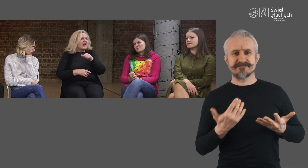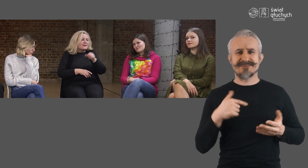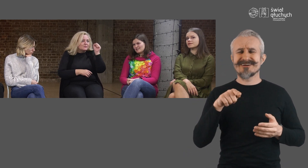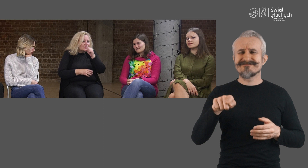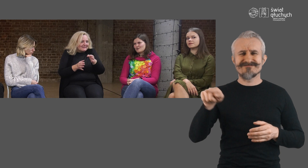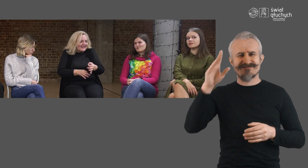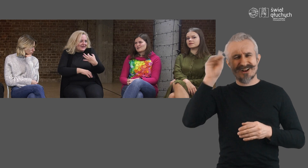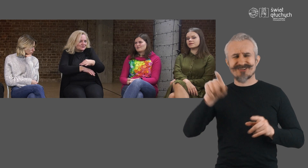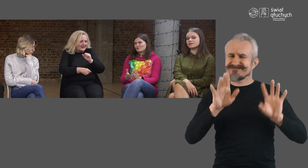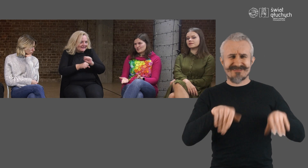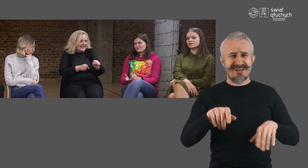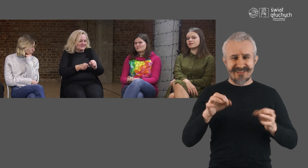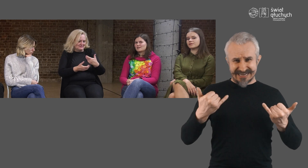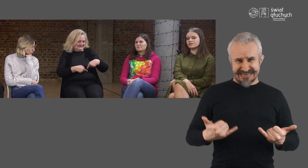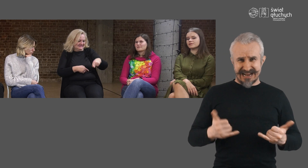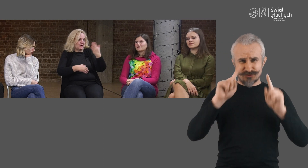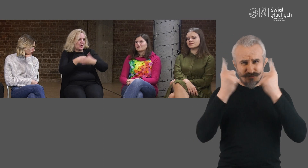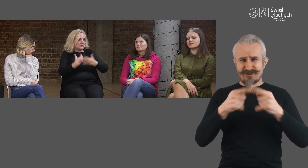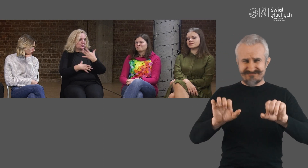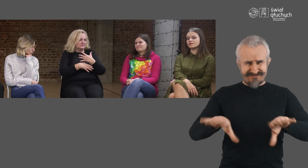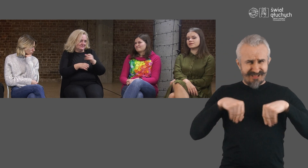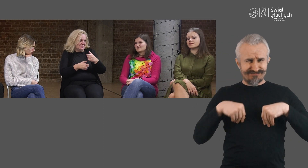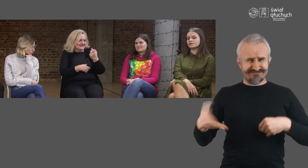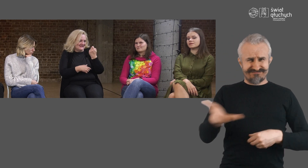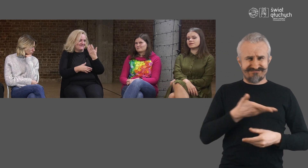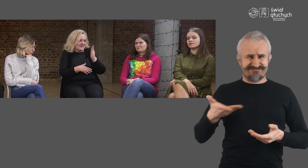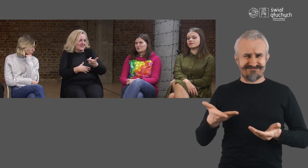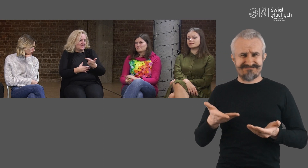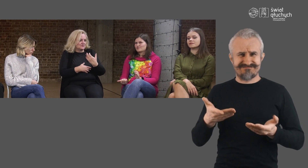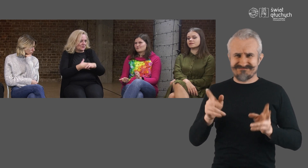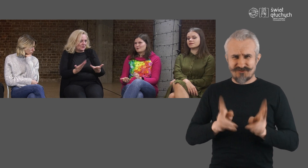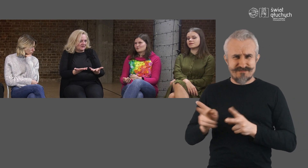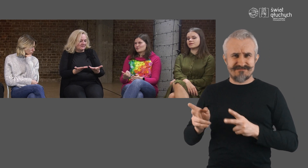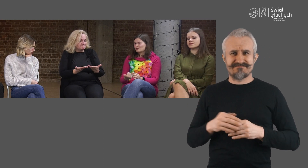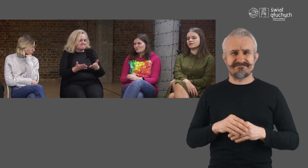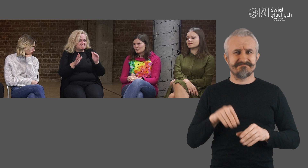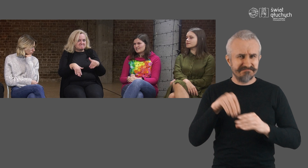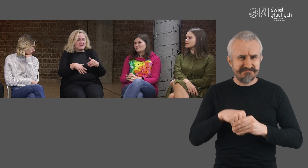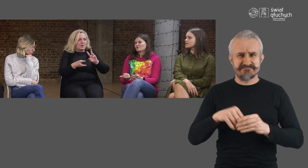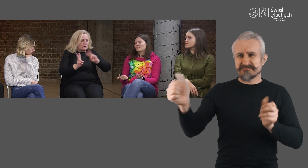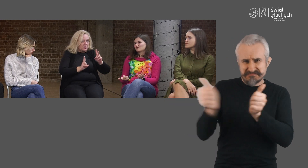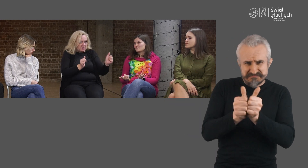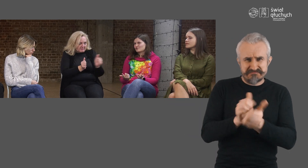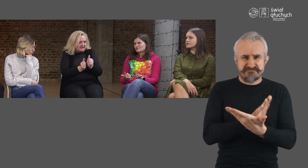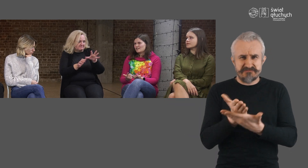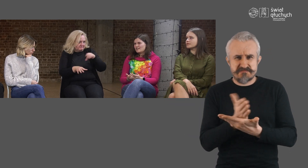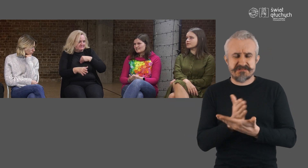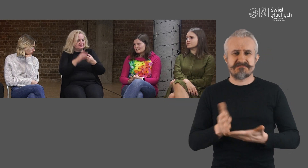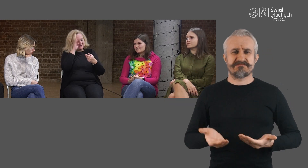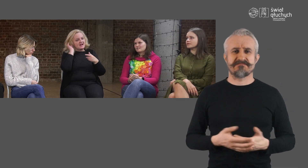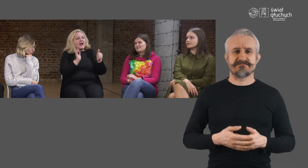przecież jestem na studiach, tak naprawdę kończę te studia i mogę mieć pomoc, czy nawet tłumaczenia języka migowego,